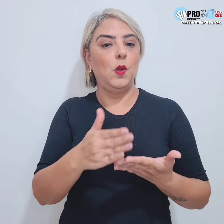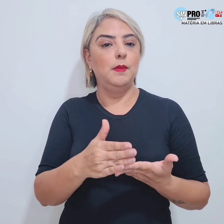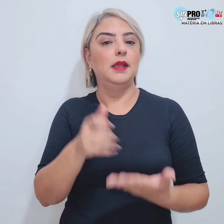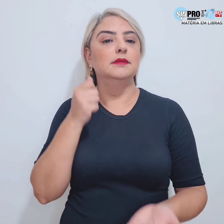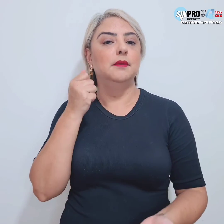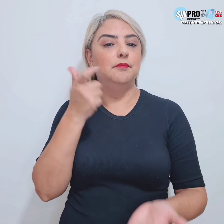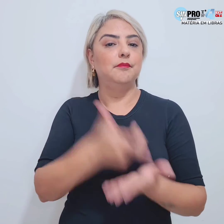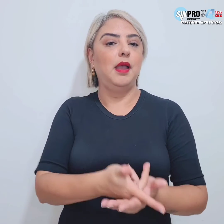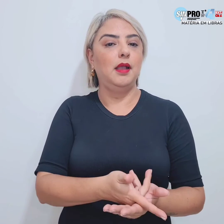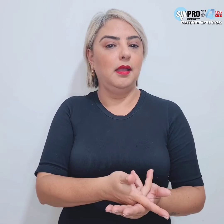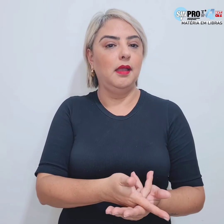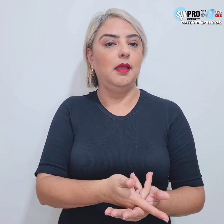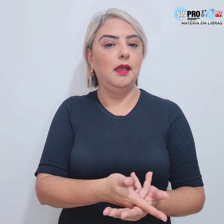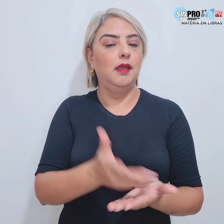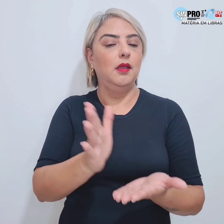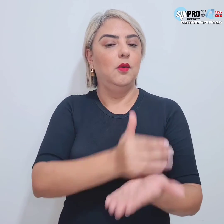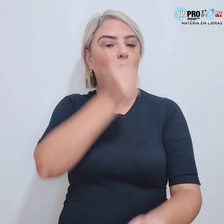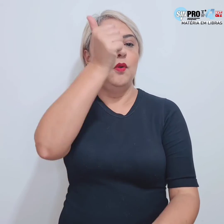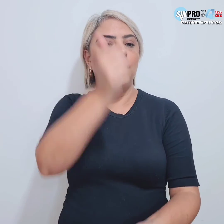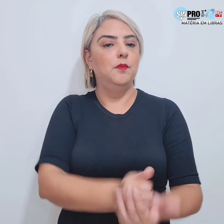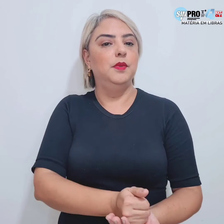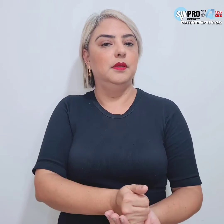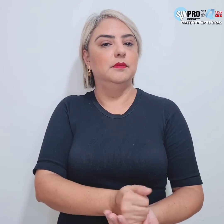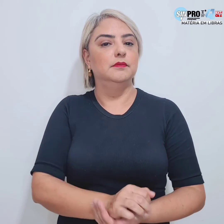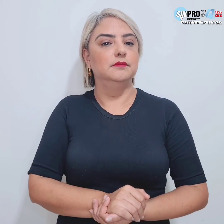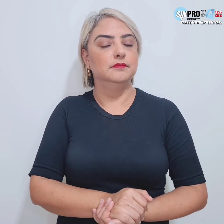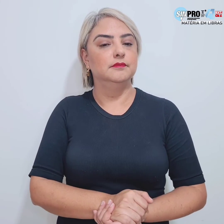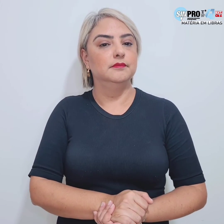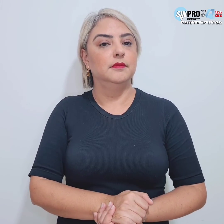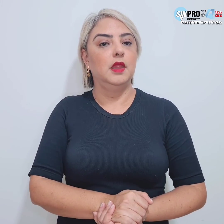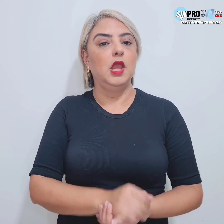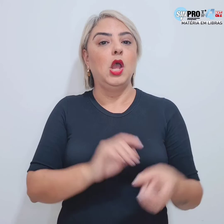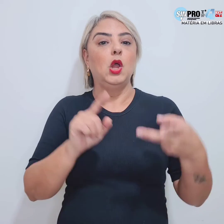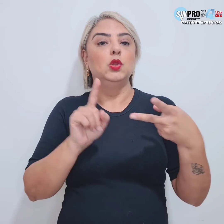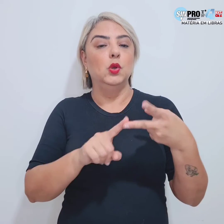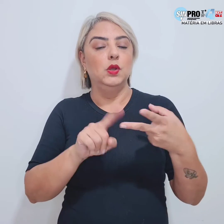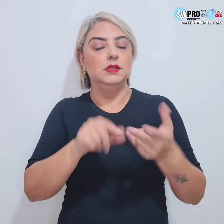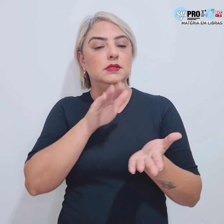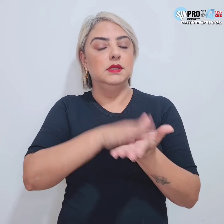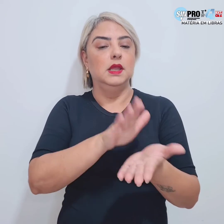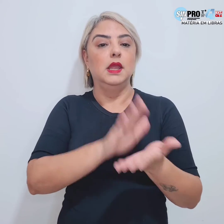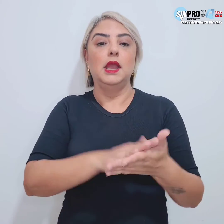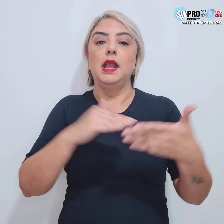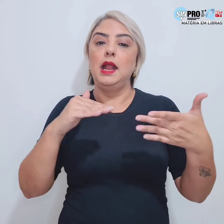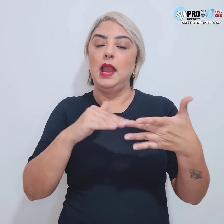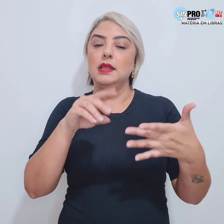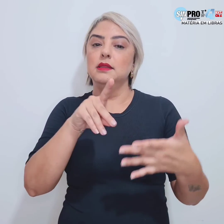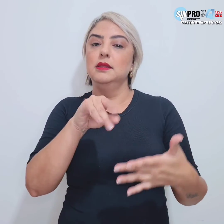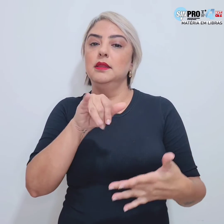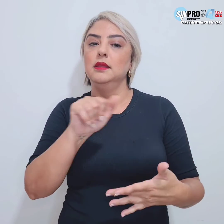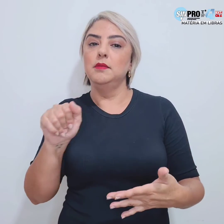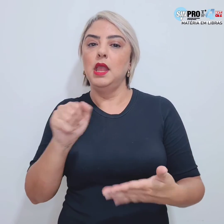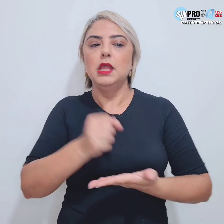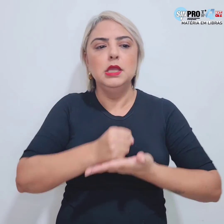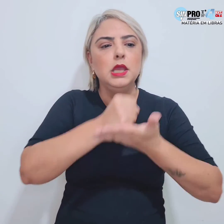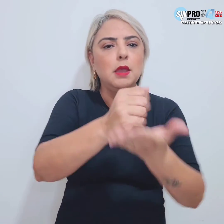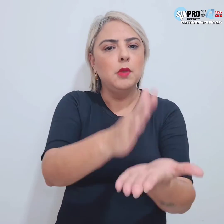a conta do golpe. Editorial 2 Classe média, que apoiou os golpes